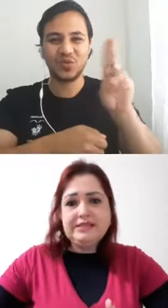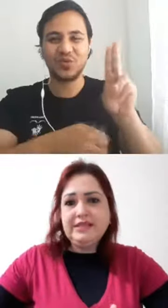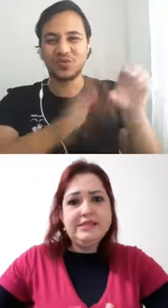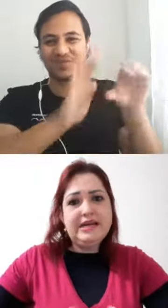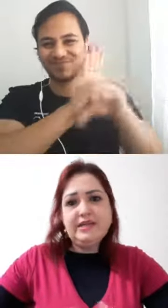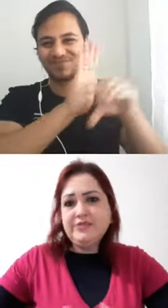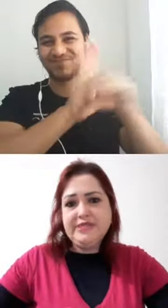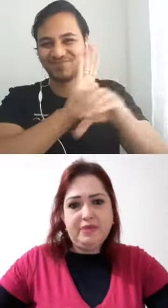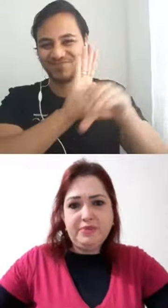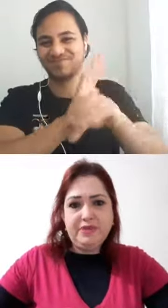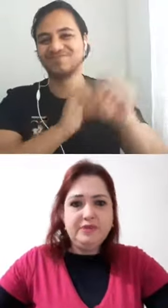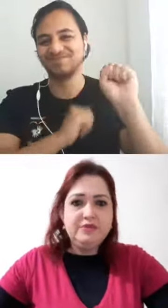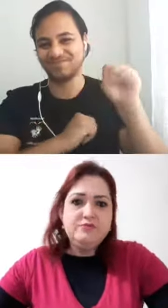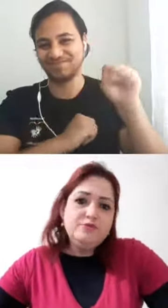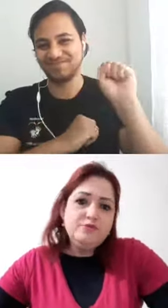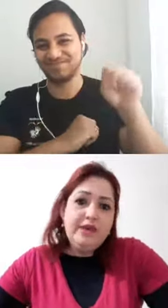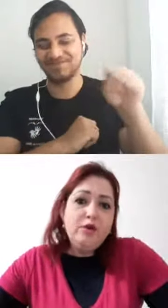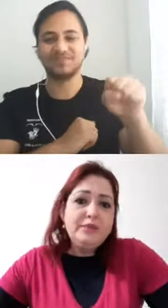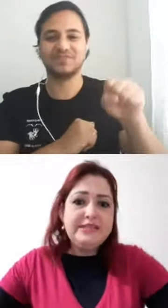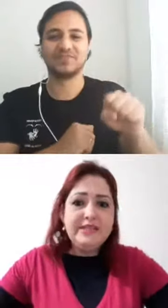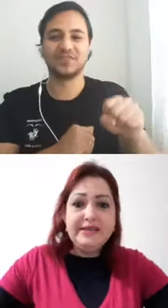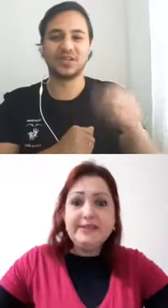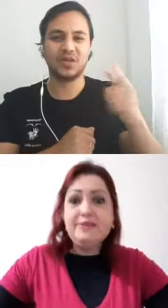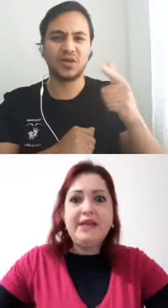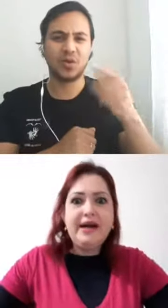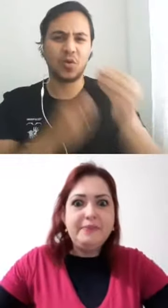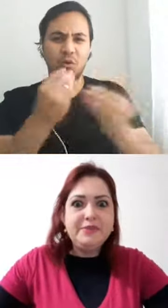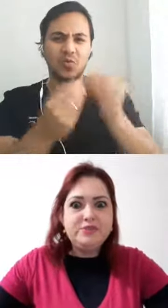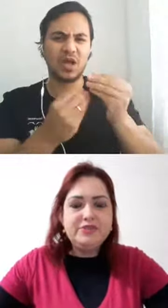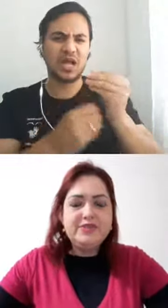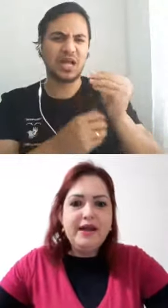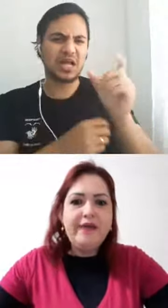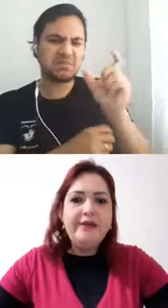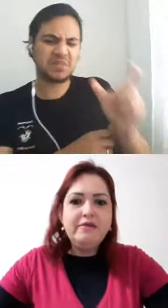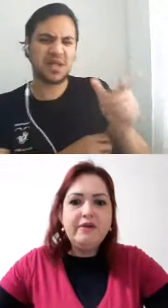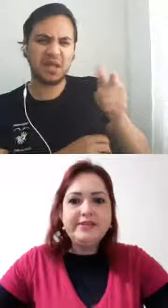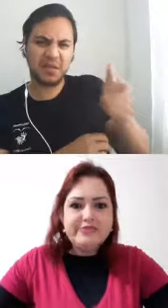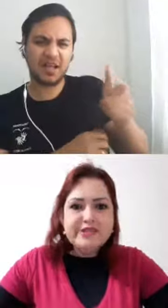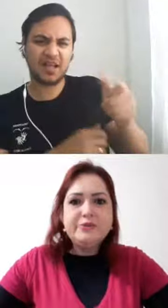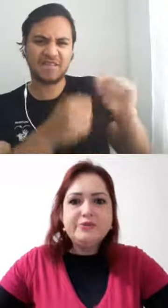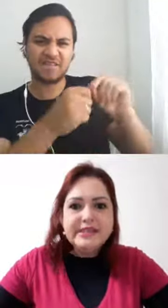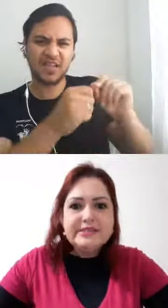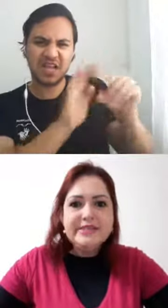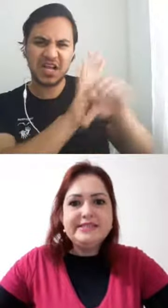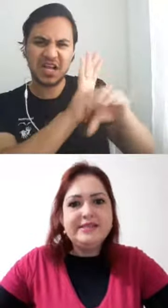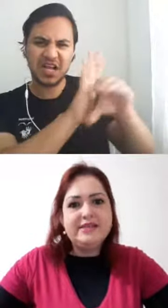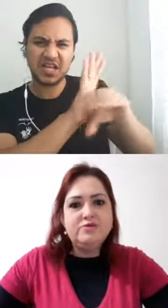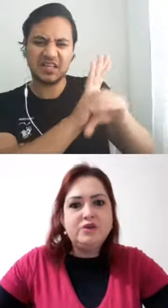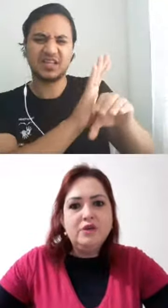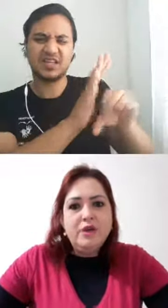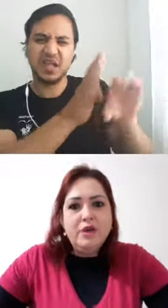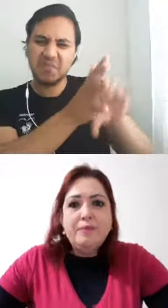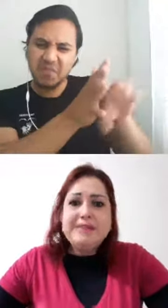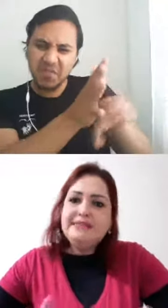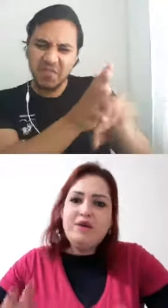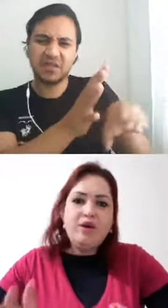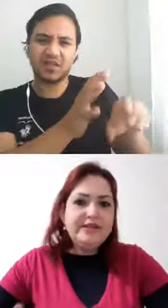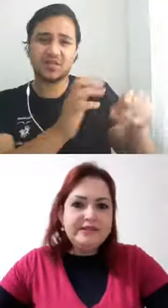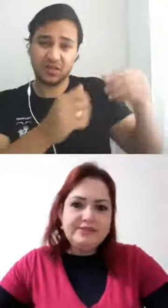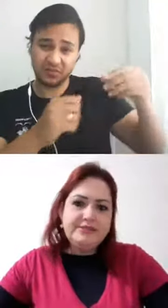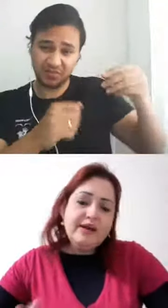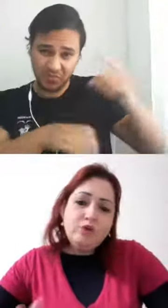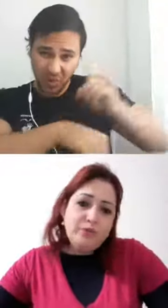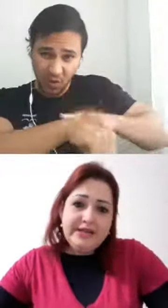português sinalizado sempre. Então, não tem como assim recriminar a pessoa e dizer, ai, não, ó, tá fazendo português sinalizado. Mas na